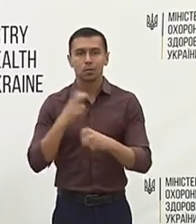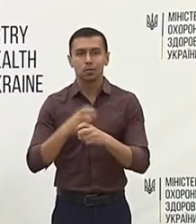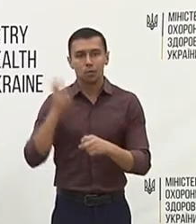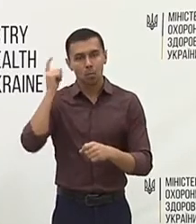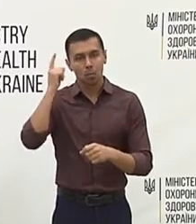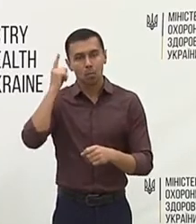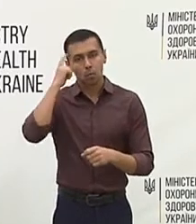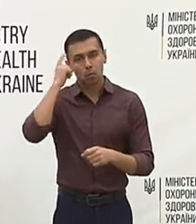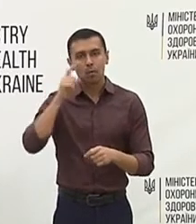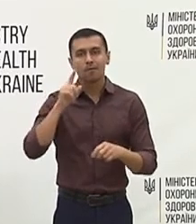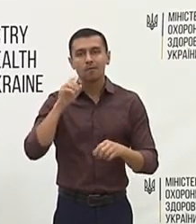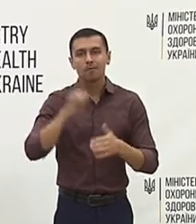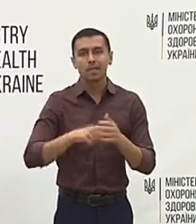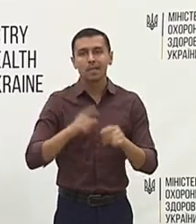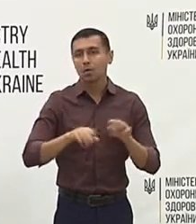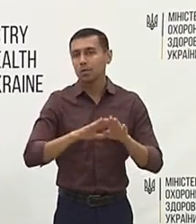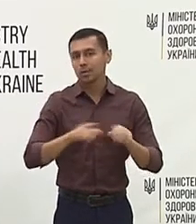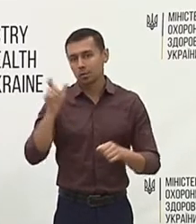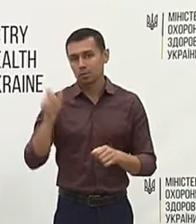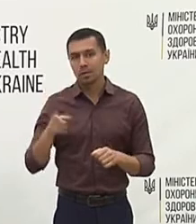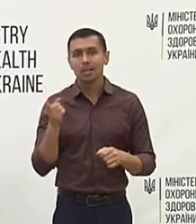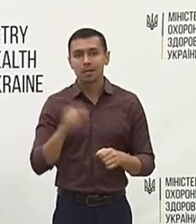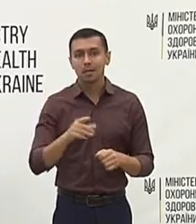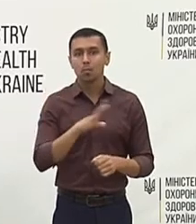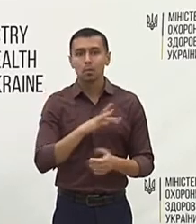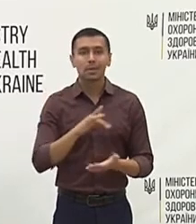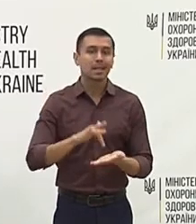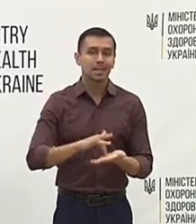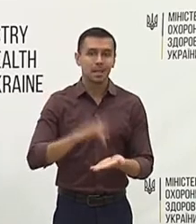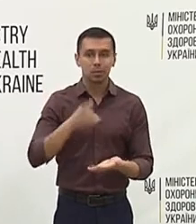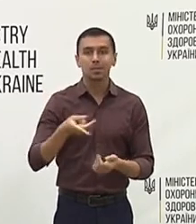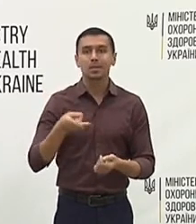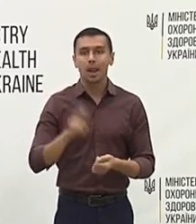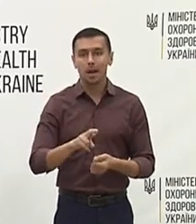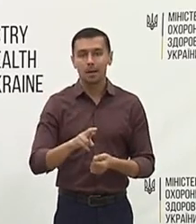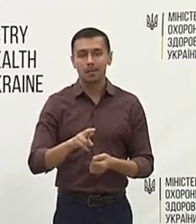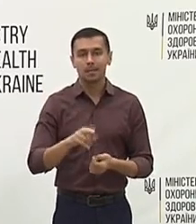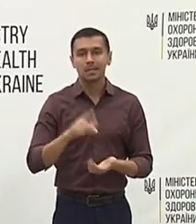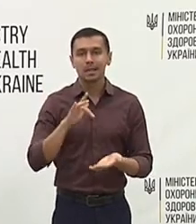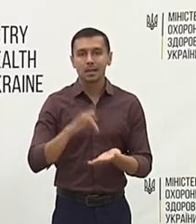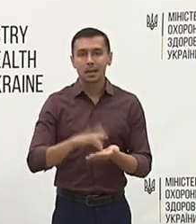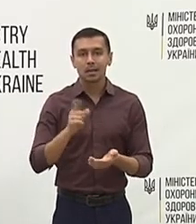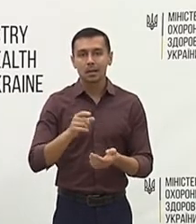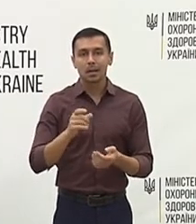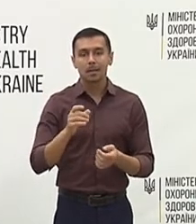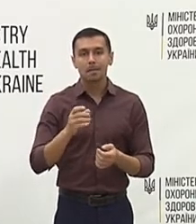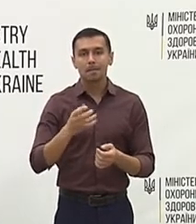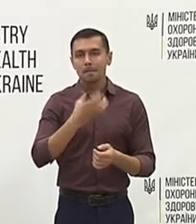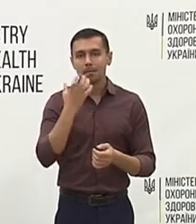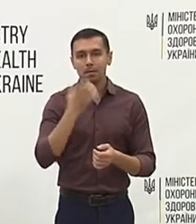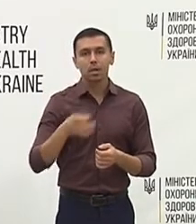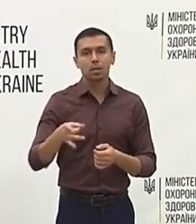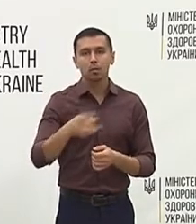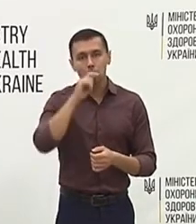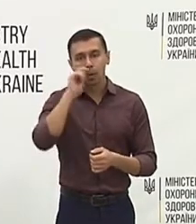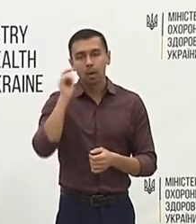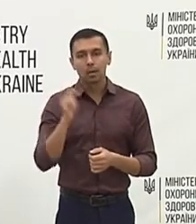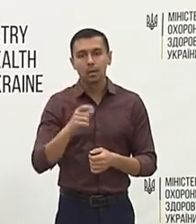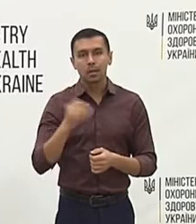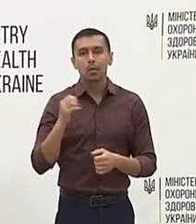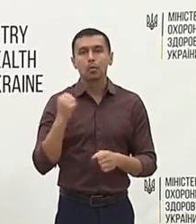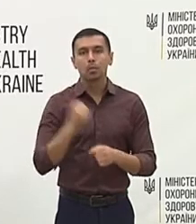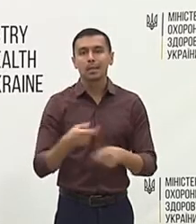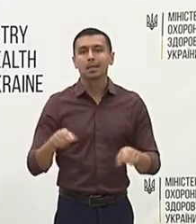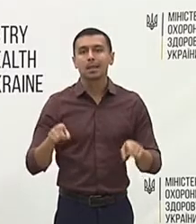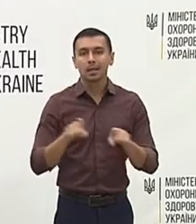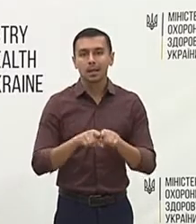від неродинних донорів. І навіть стати центром для центральних та північних регіонів України і